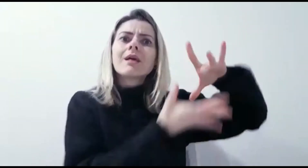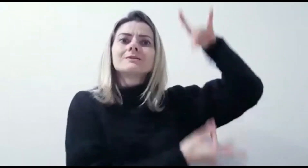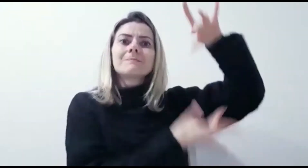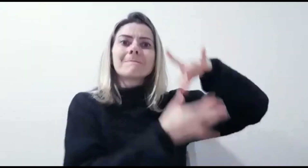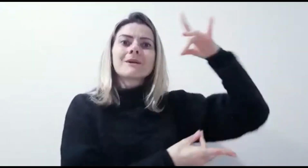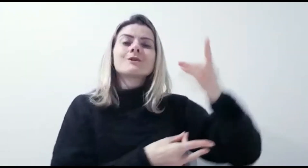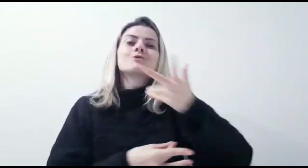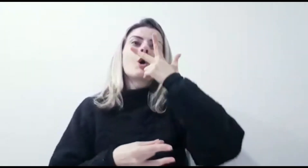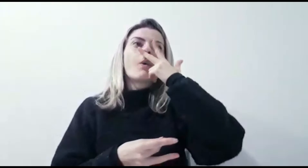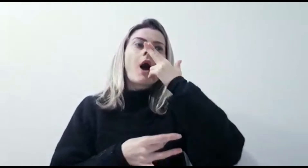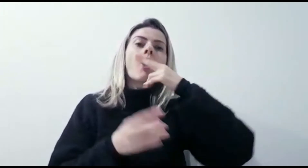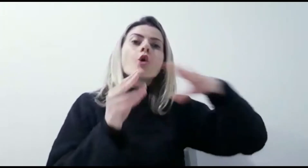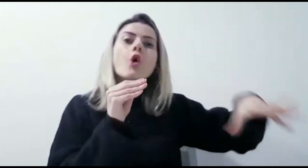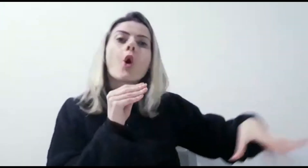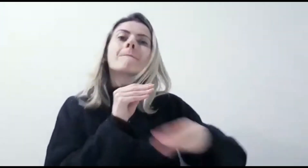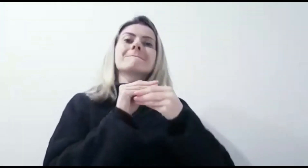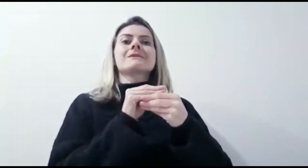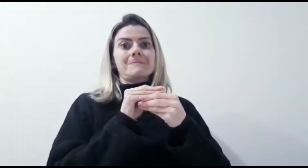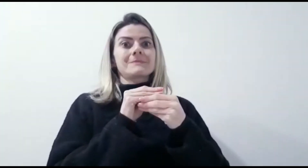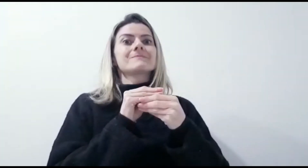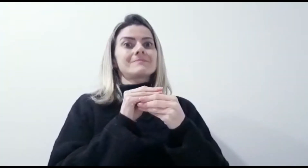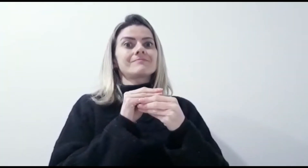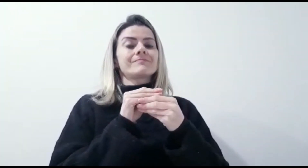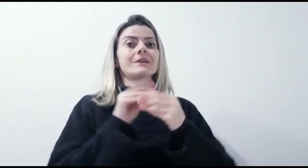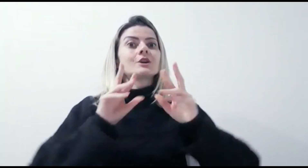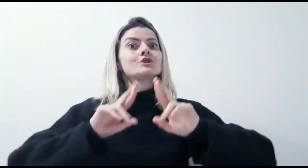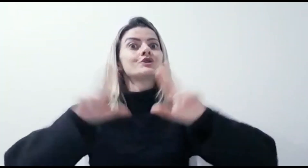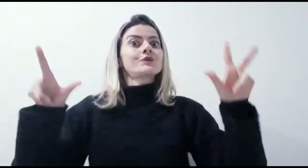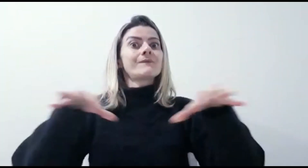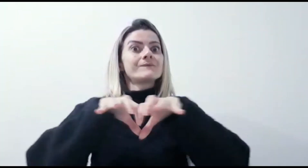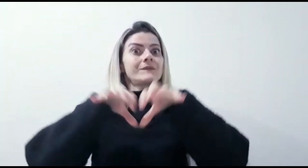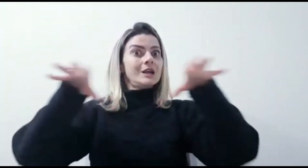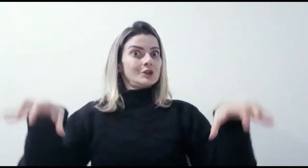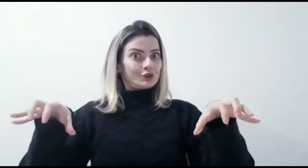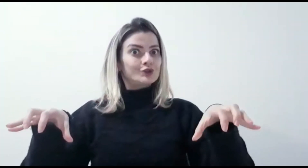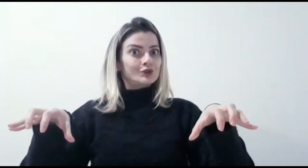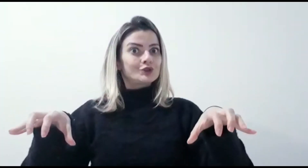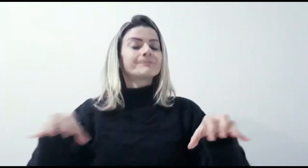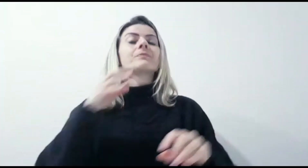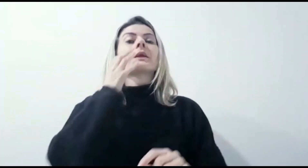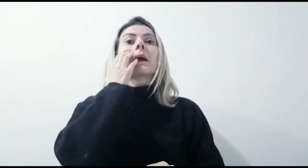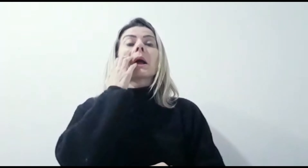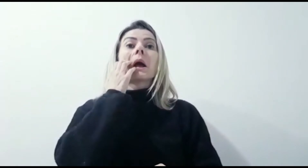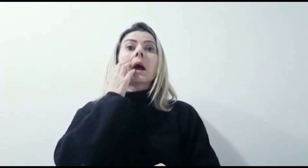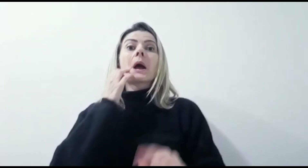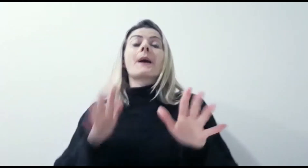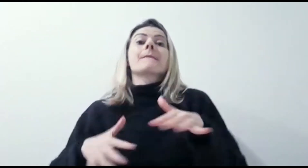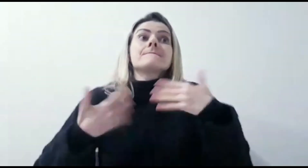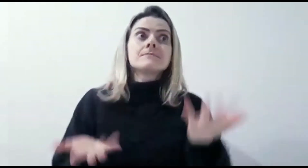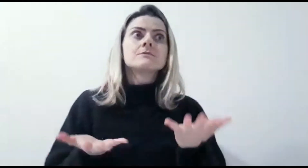Então, o espiritismo tem todo o complemento dos ensinamentos de Jesus. E por isso que